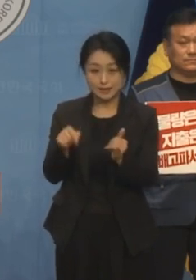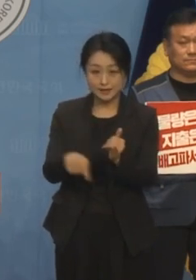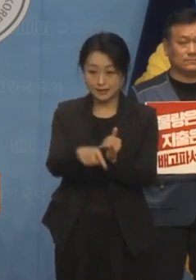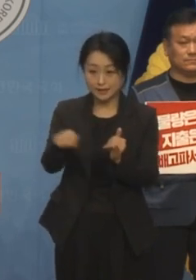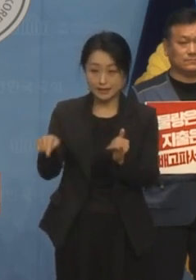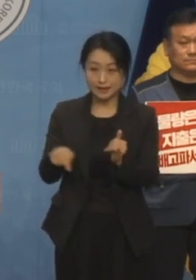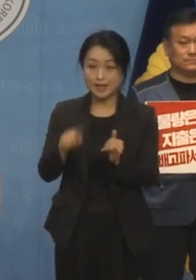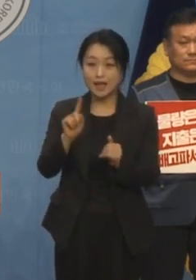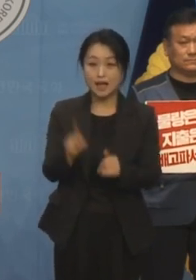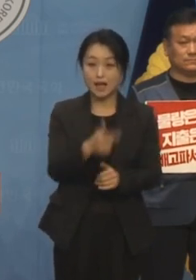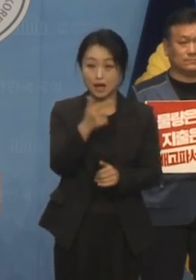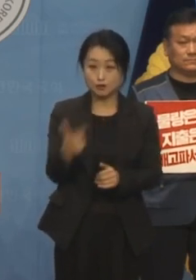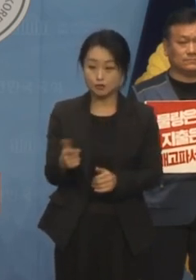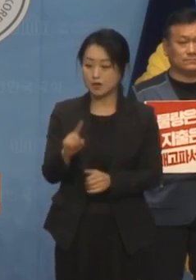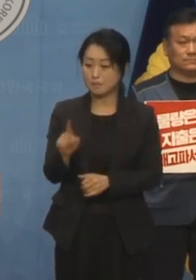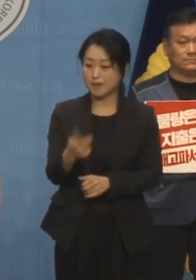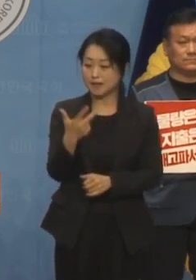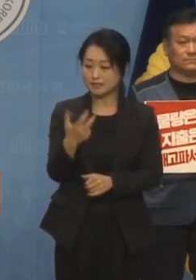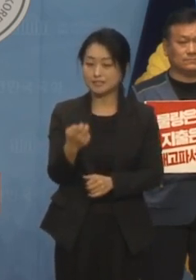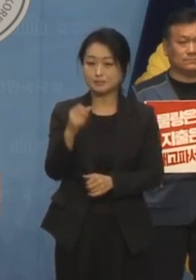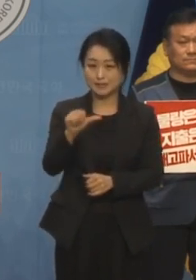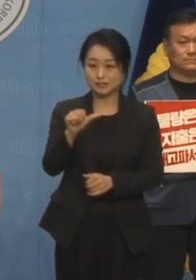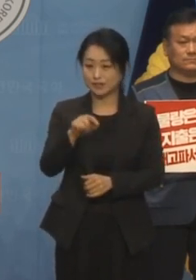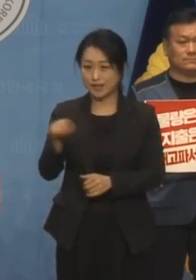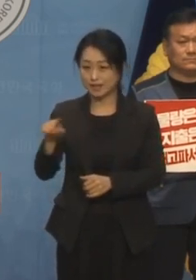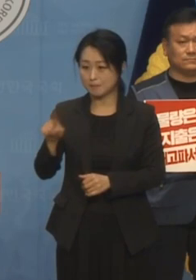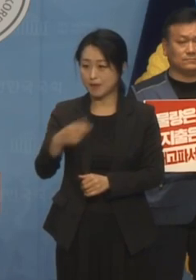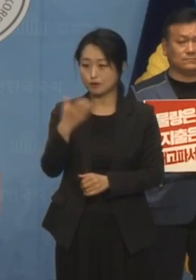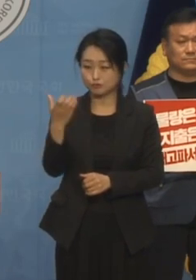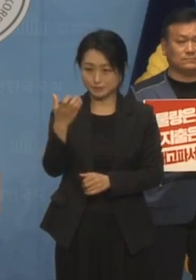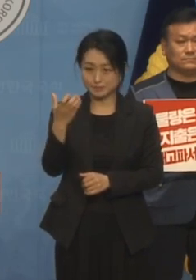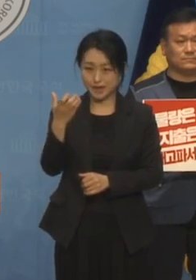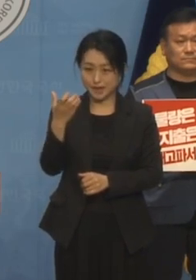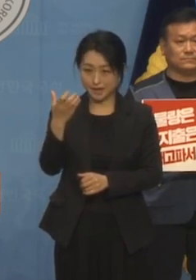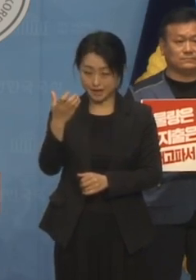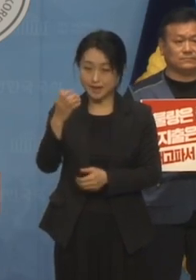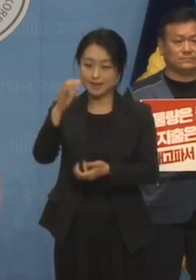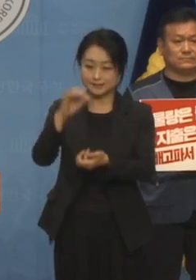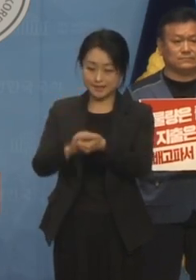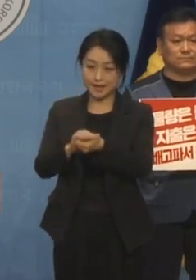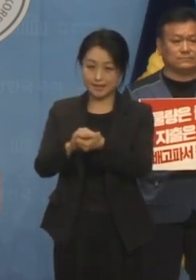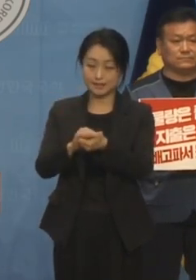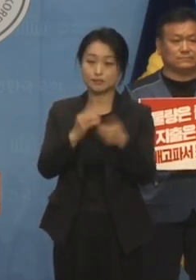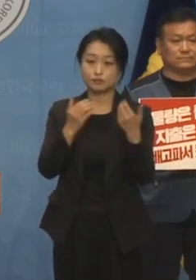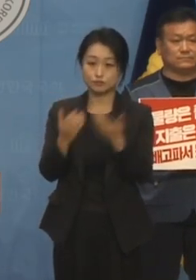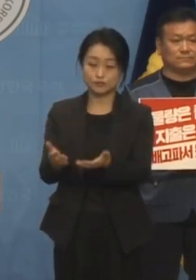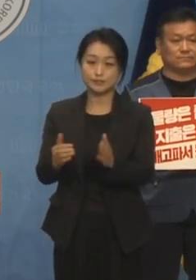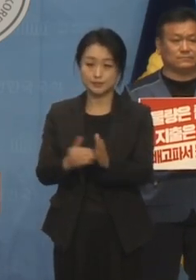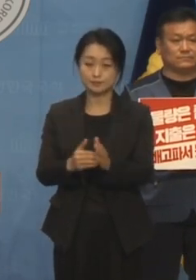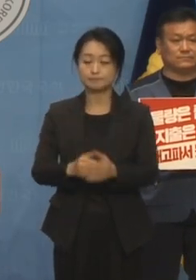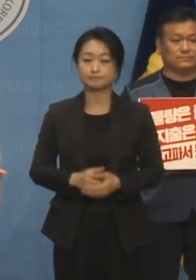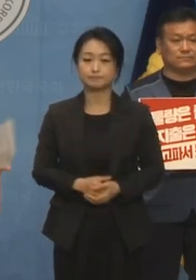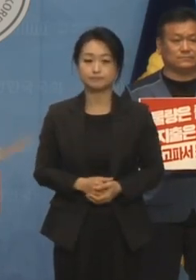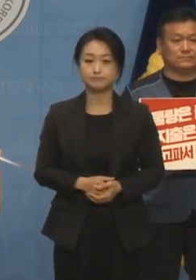배송 물량을 175개에서 190개로 보장할 것을 노력하기로 했습니다.